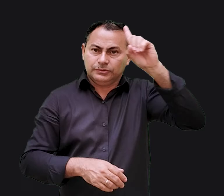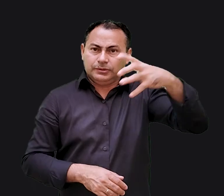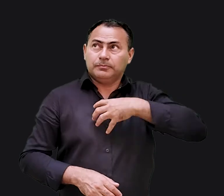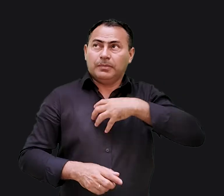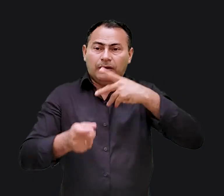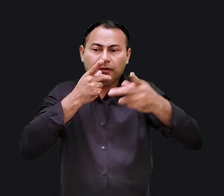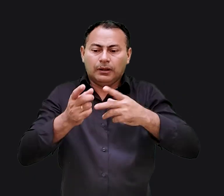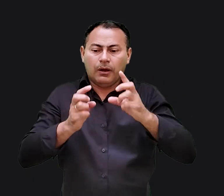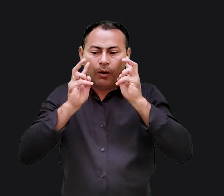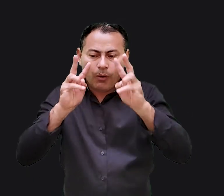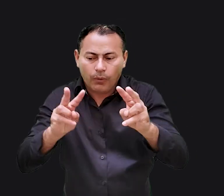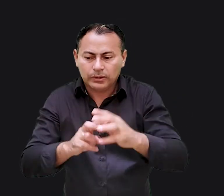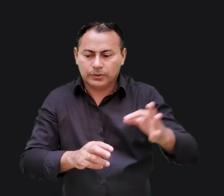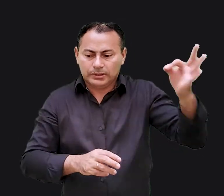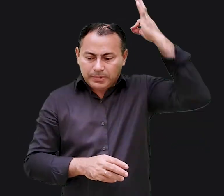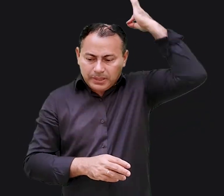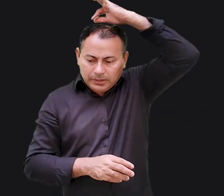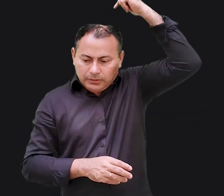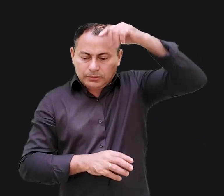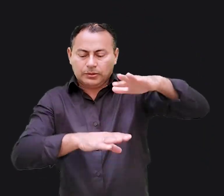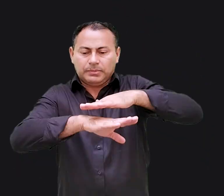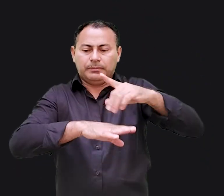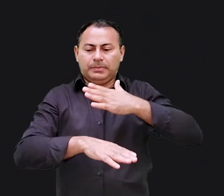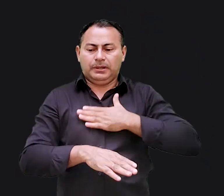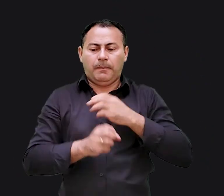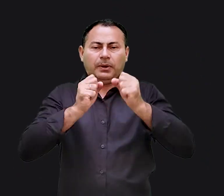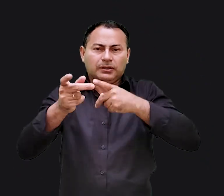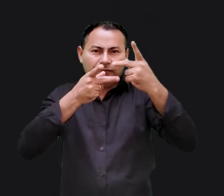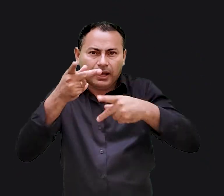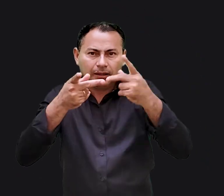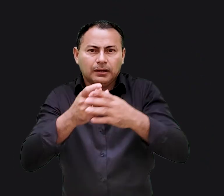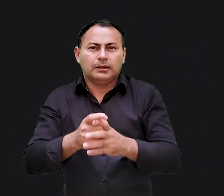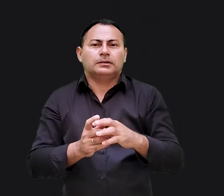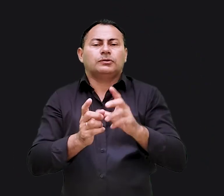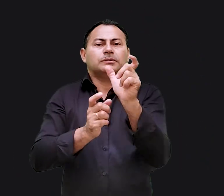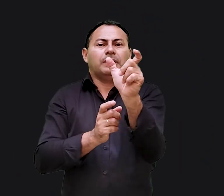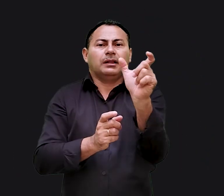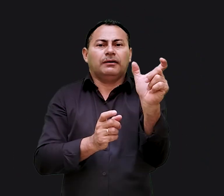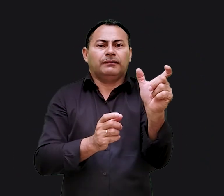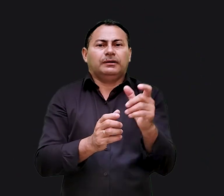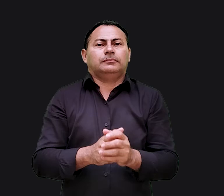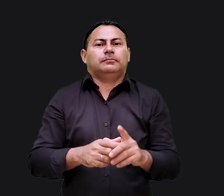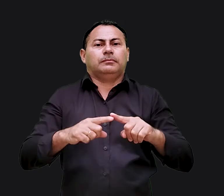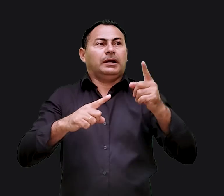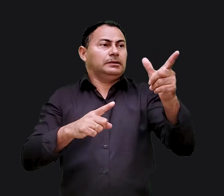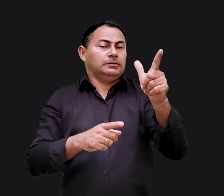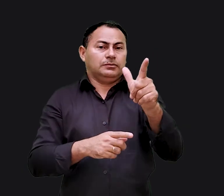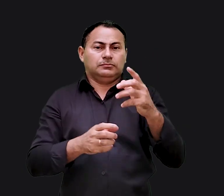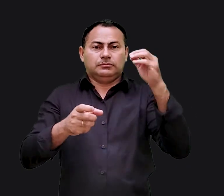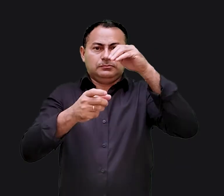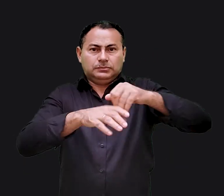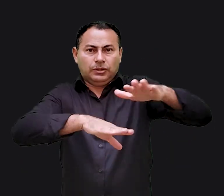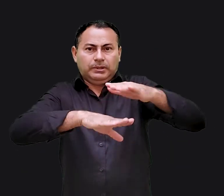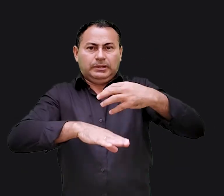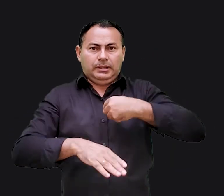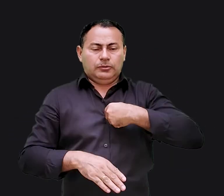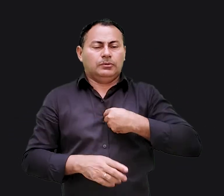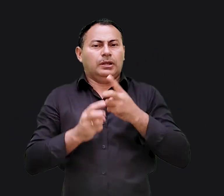Ele dizia, ouçam, se o Espírito está sobre mim, eu posso falar suas palavras. Mas se ele não estiver sobre mim, é como